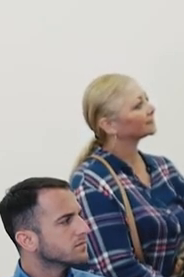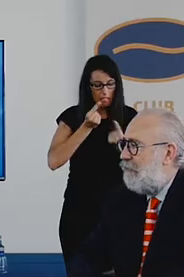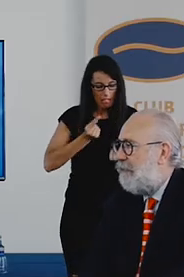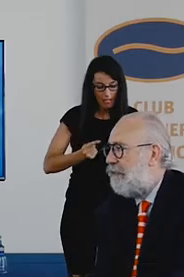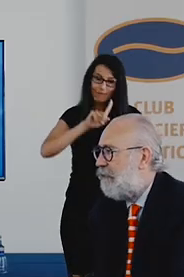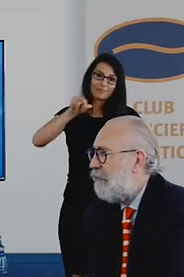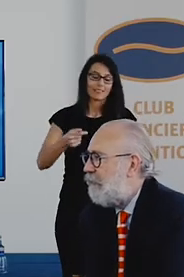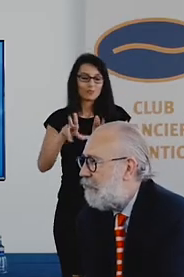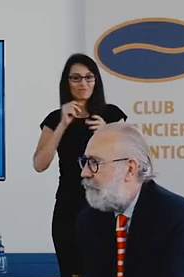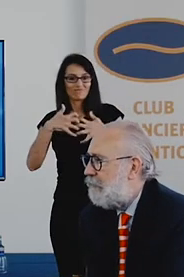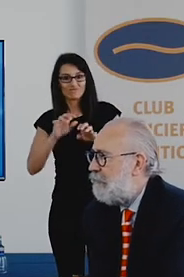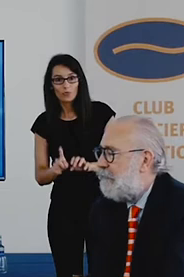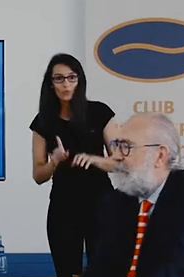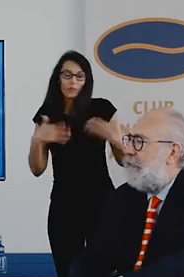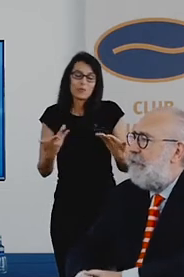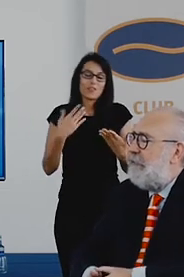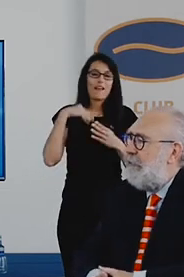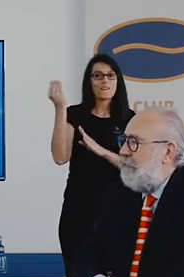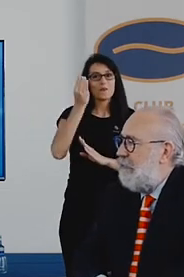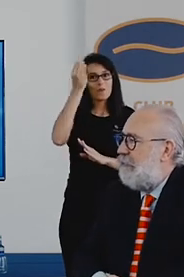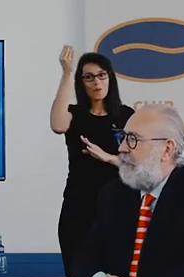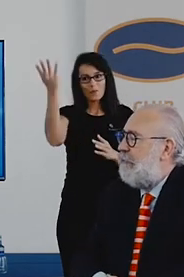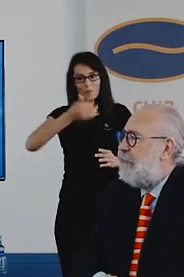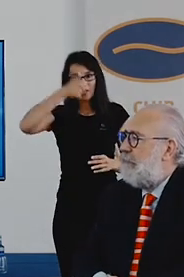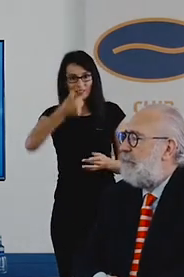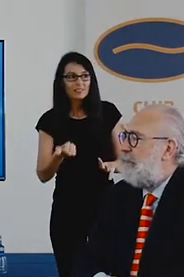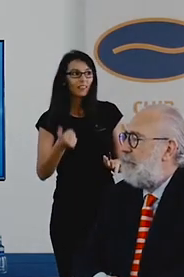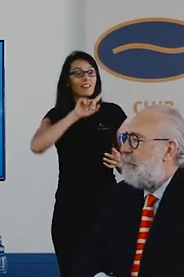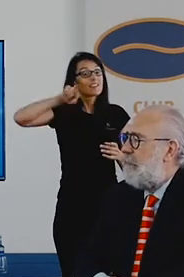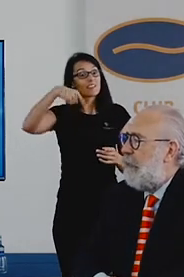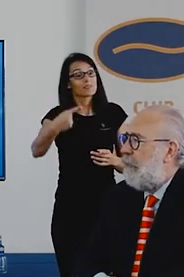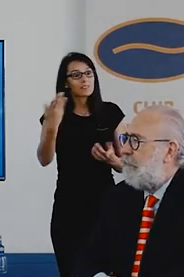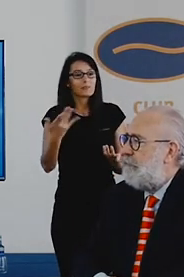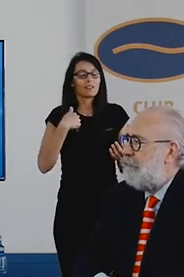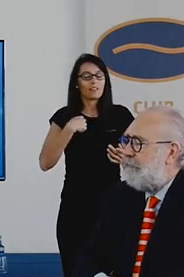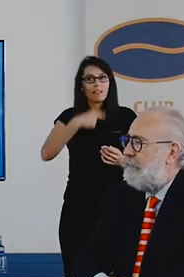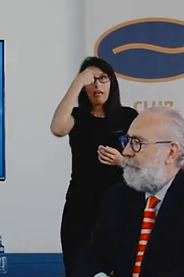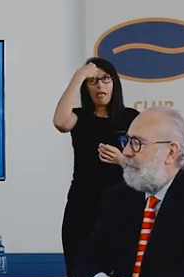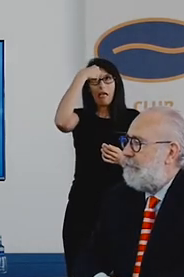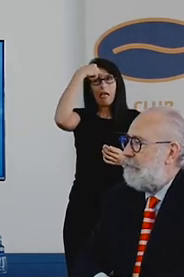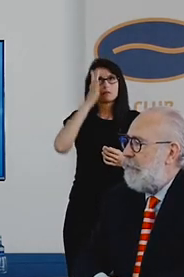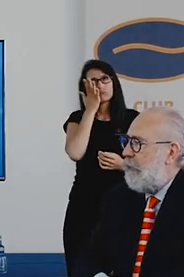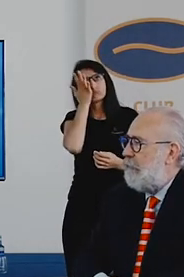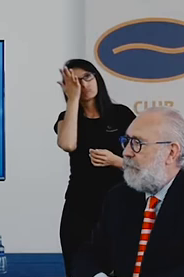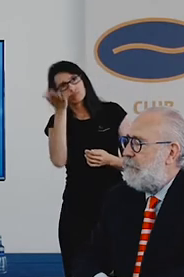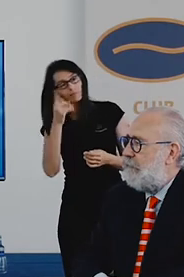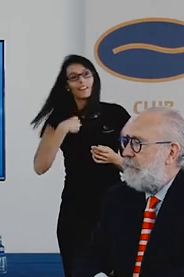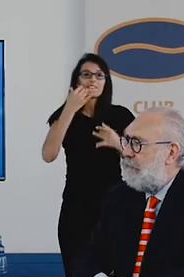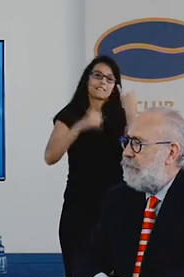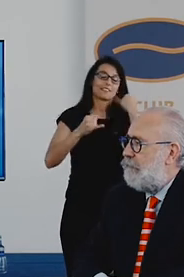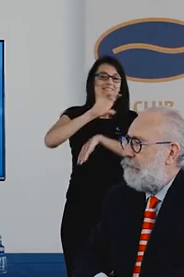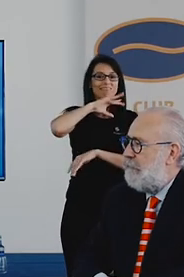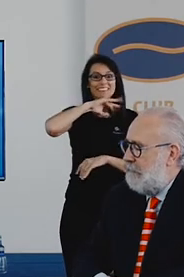salen por casualidad, rejuvenece y te alegra y te quita ya la modorra que traías y está uno contentísimo.